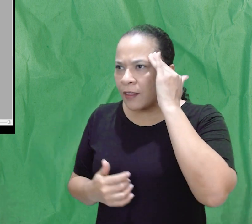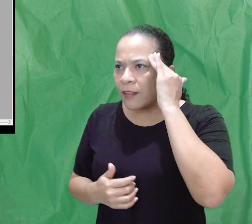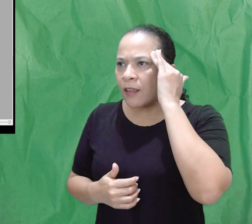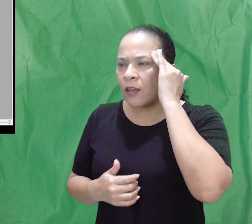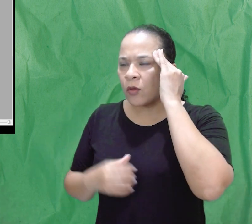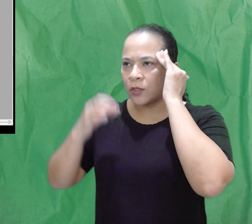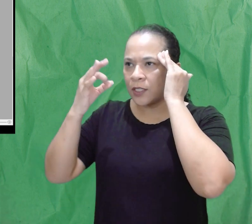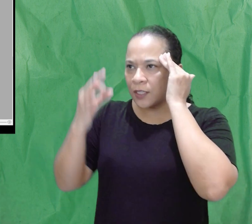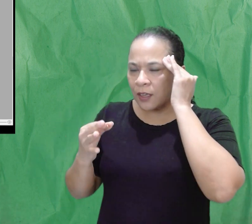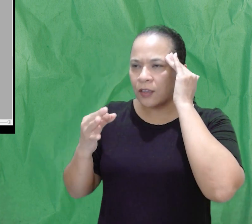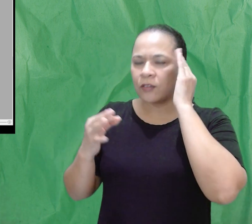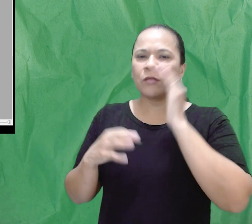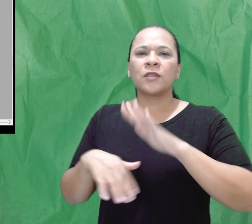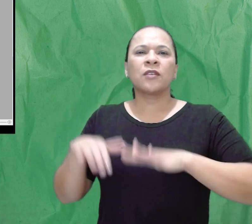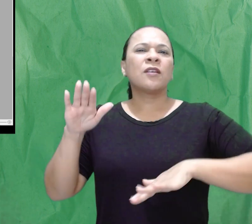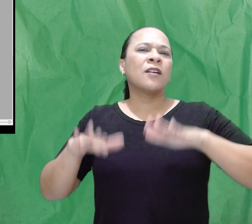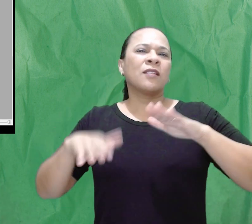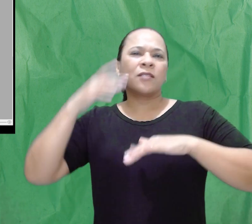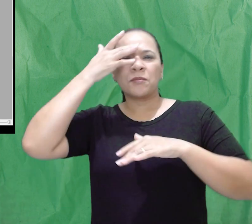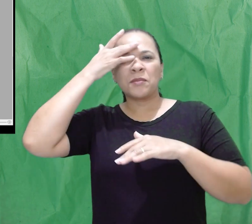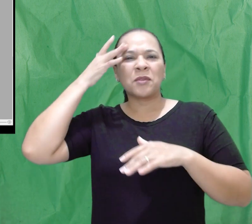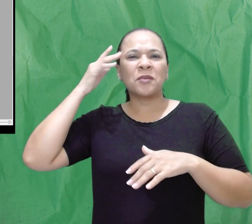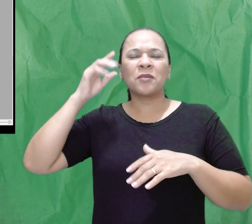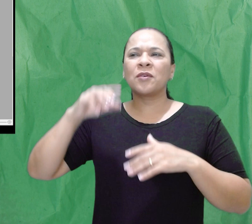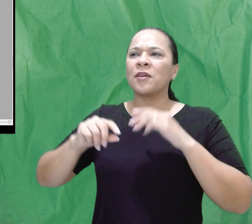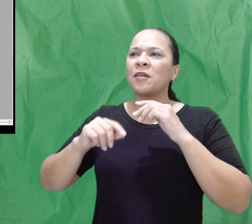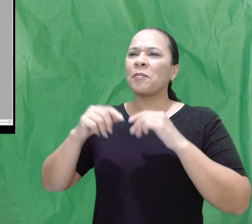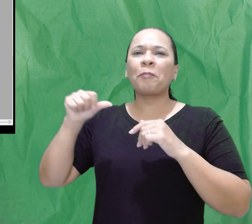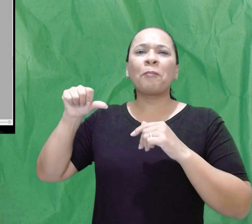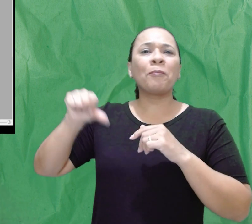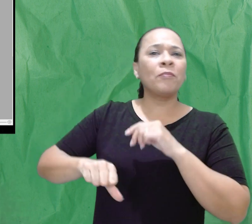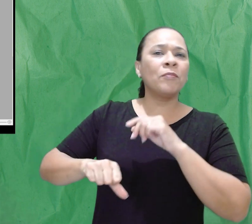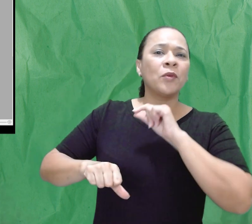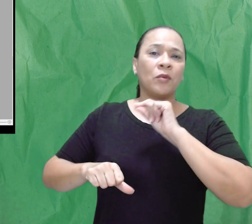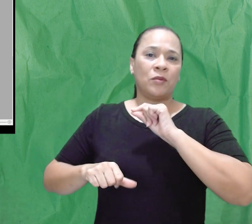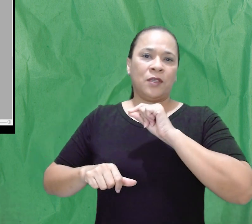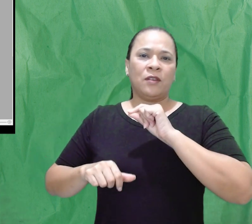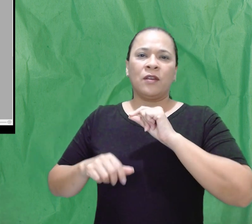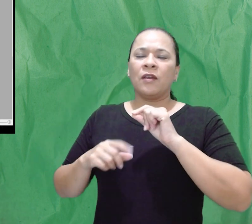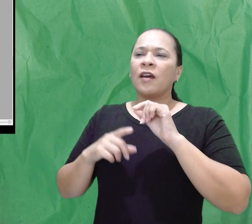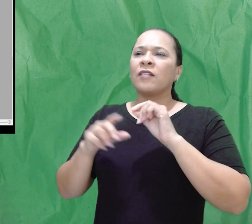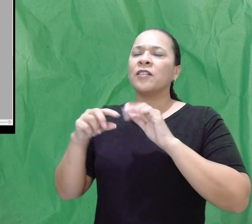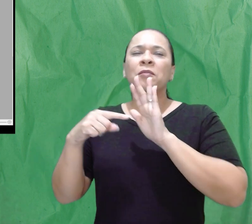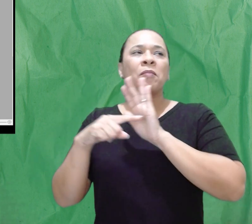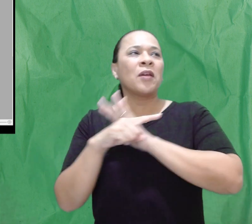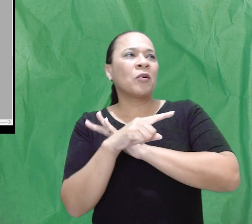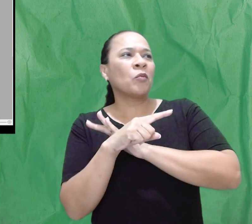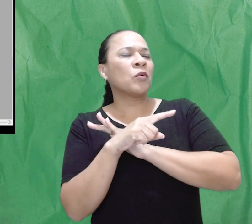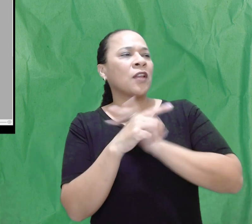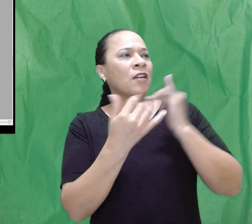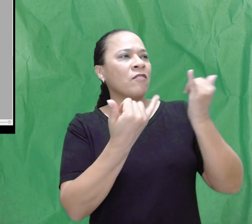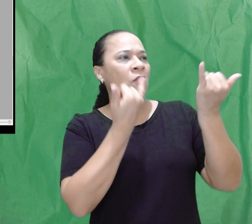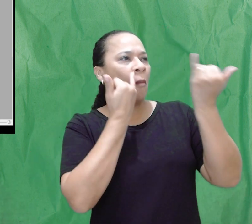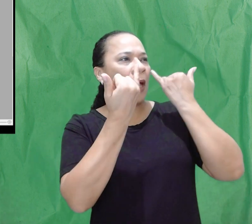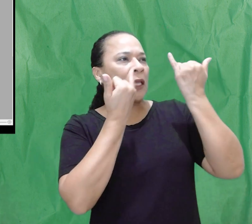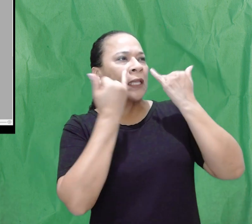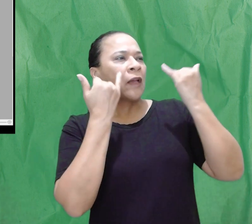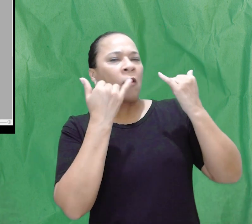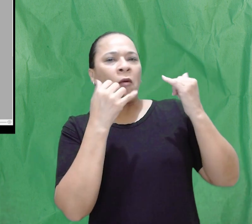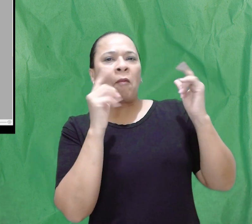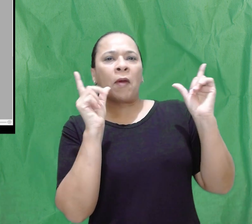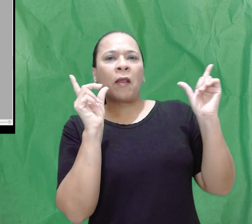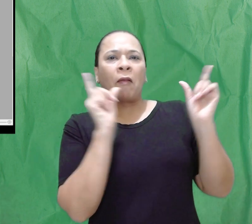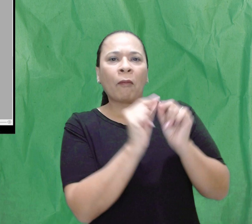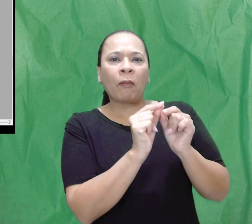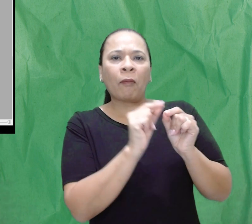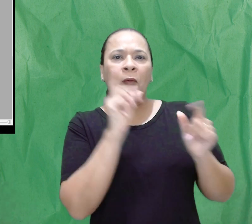informação da forma adequada. A pior coisa que tem é você perguntar algo para a pessoa e ela te dar uma informação pela metade,